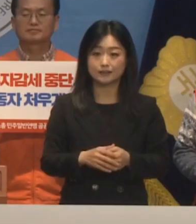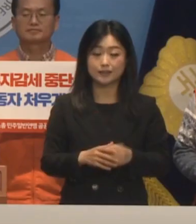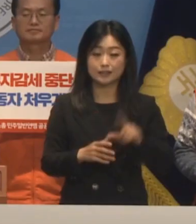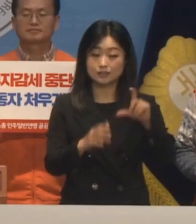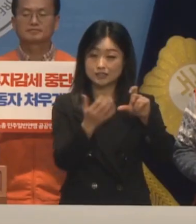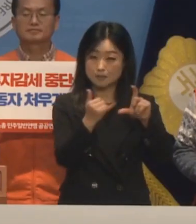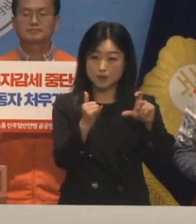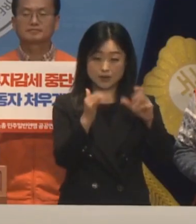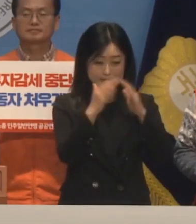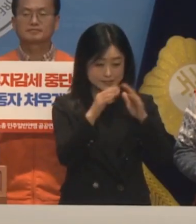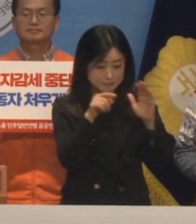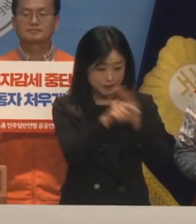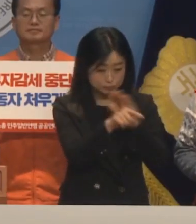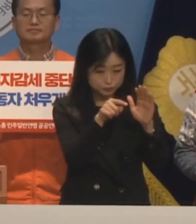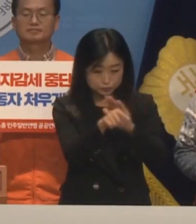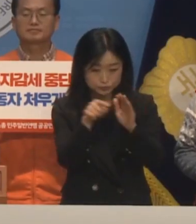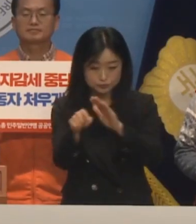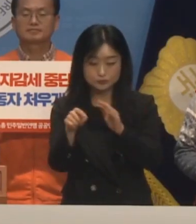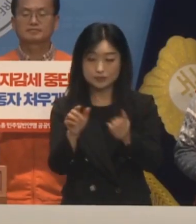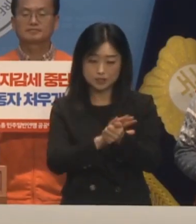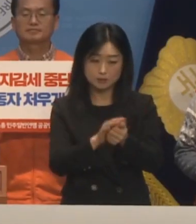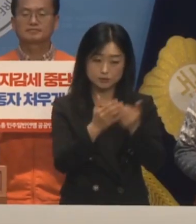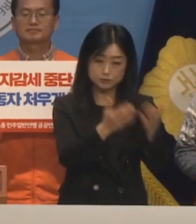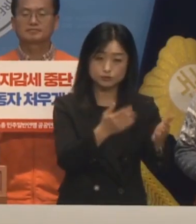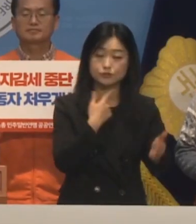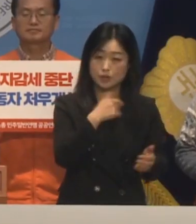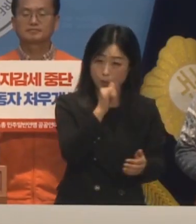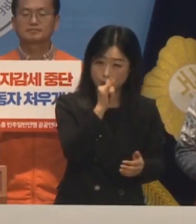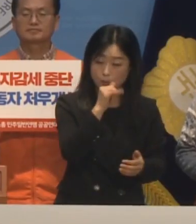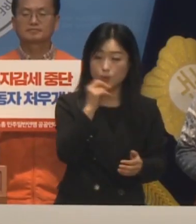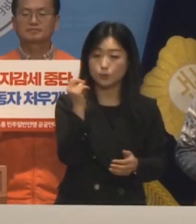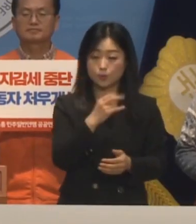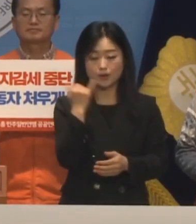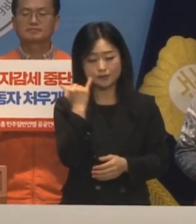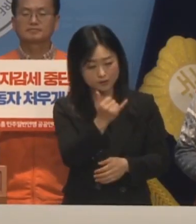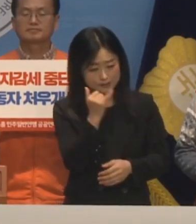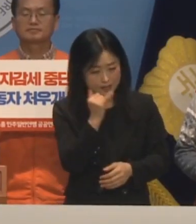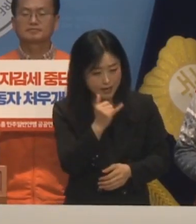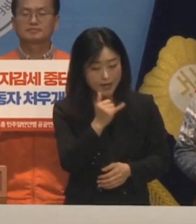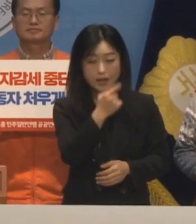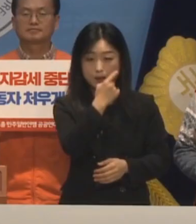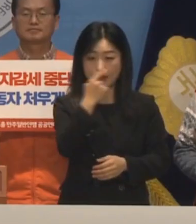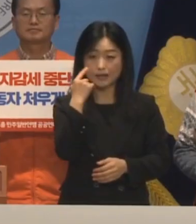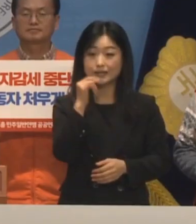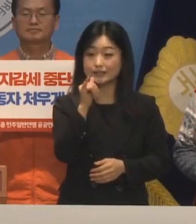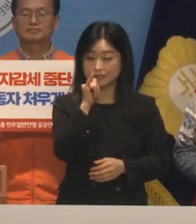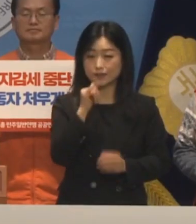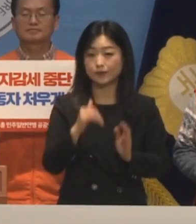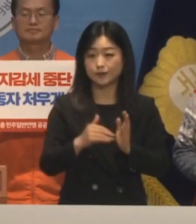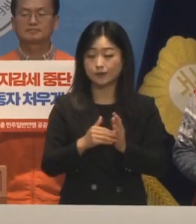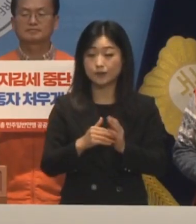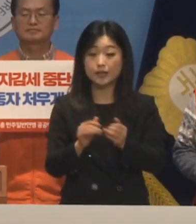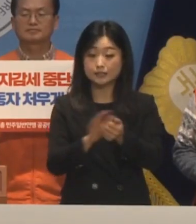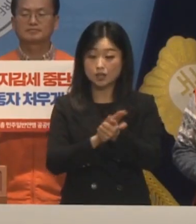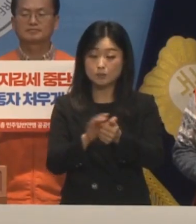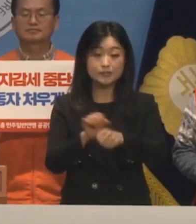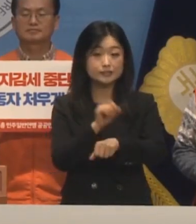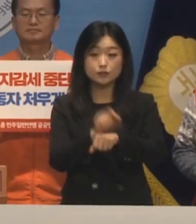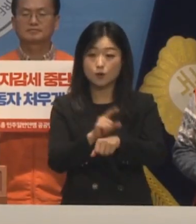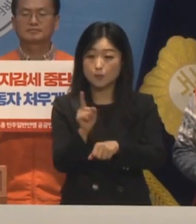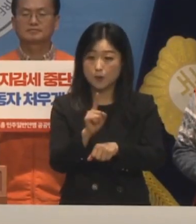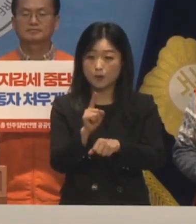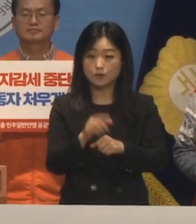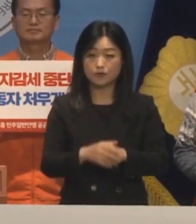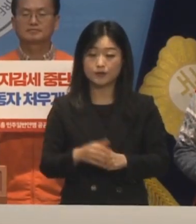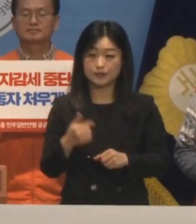어르신들의 집을 방문하여 서비스를 제공하고 수시로 전화로 안부를 확인하는 일을 합니다. 서비스 특성상